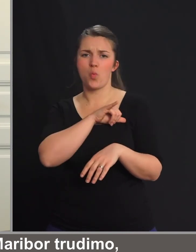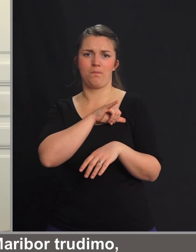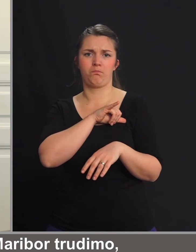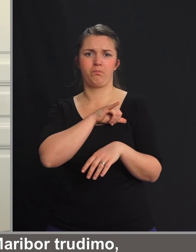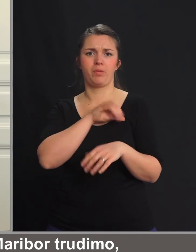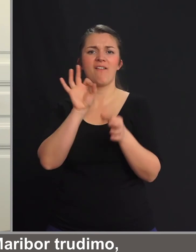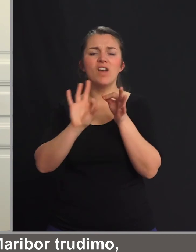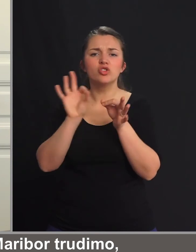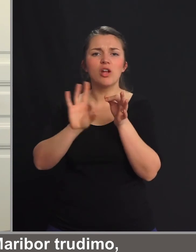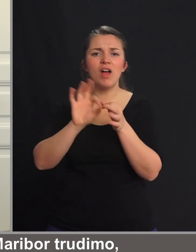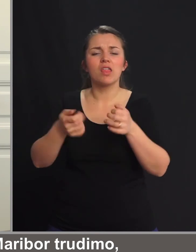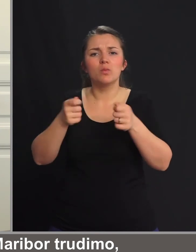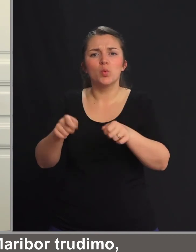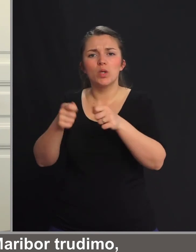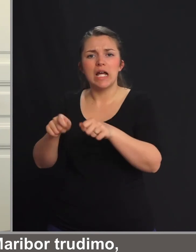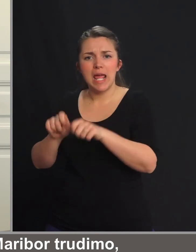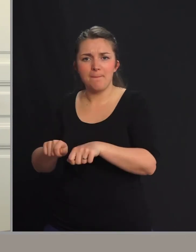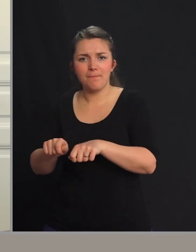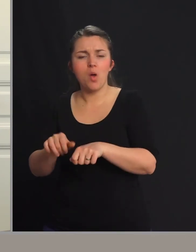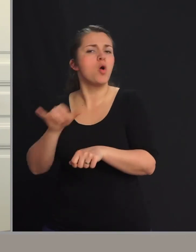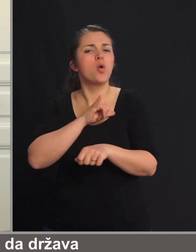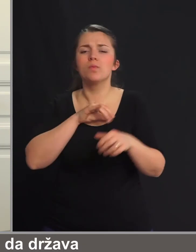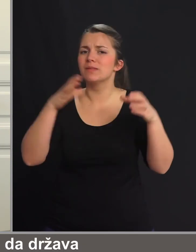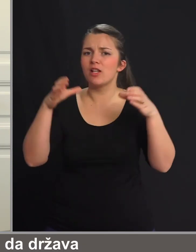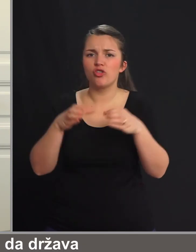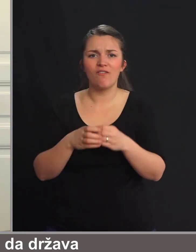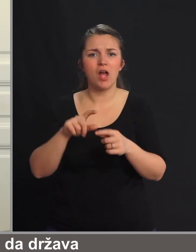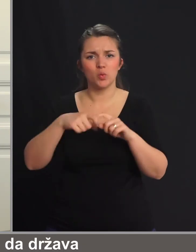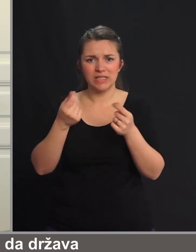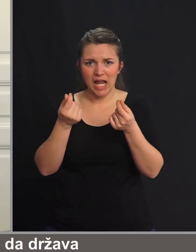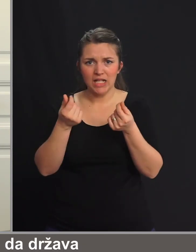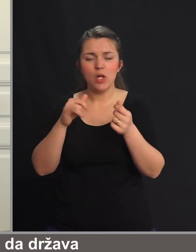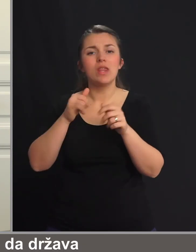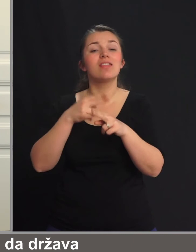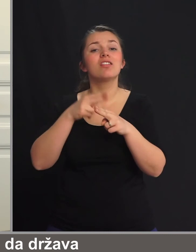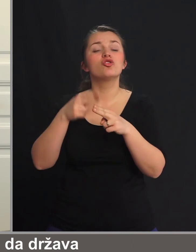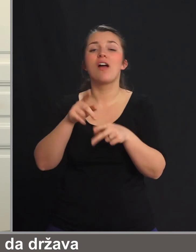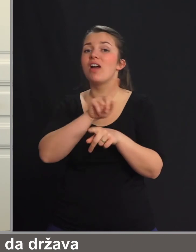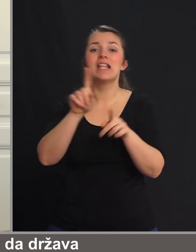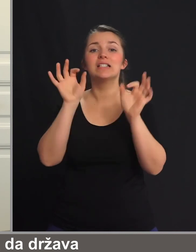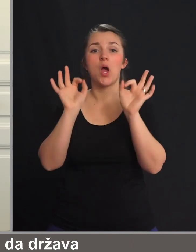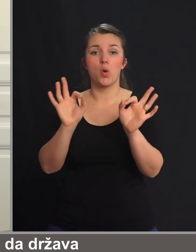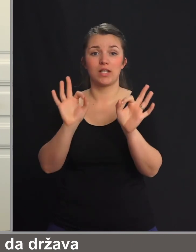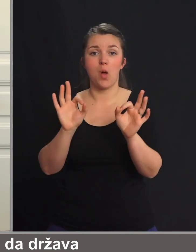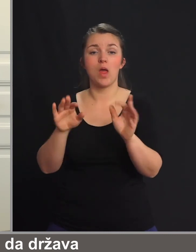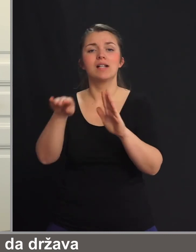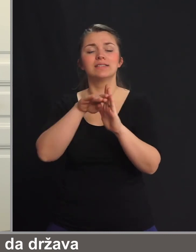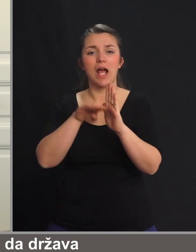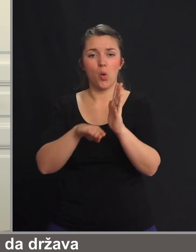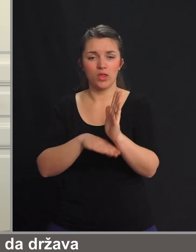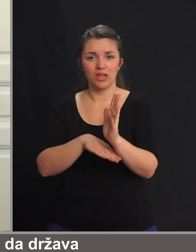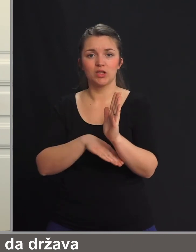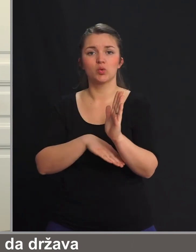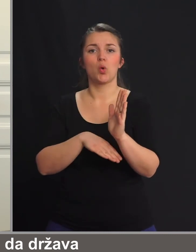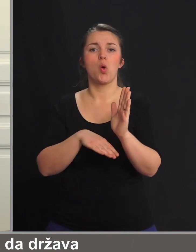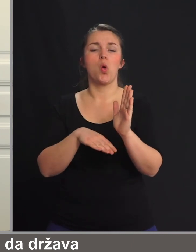kljub varčevalnim ukrepom, kljub zmanjševanju sredstev, da država ne zagotavlja